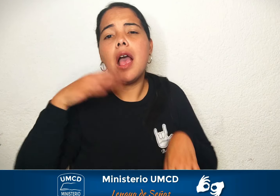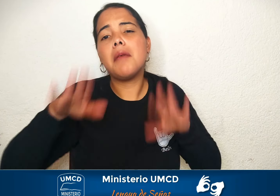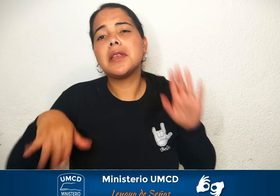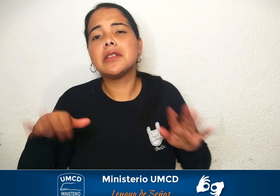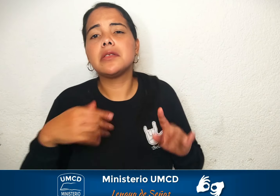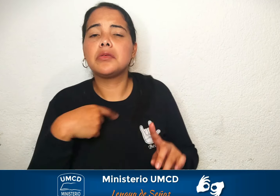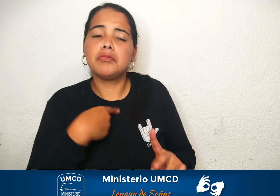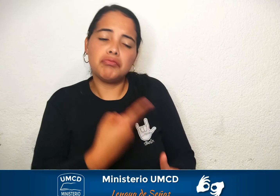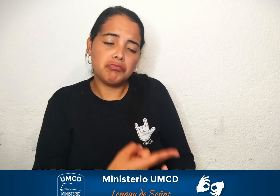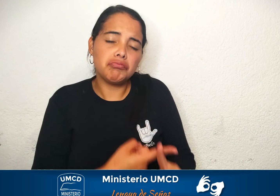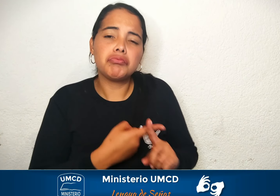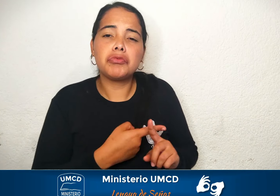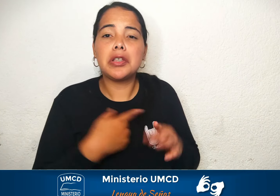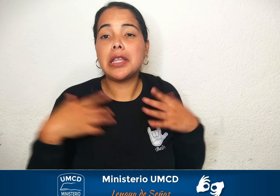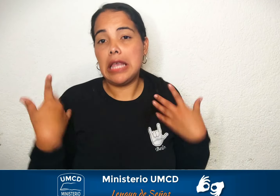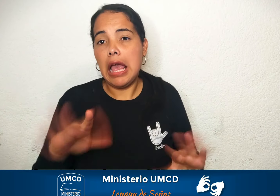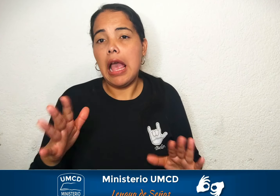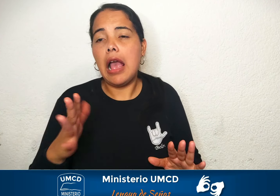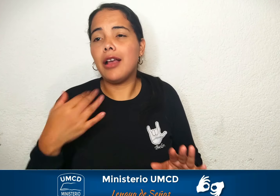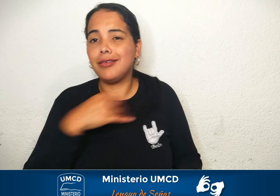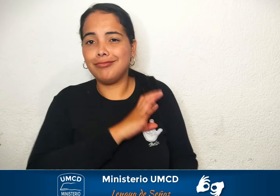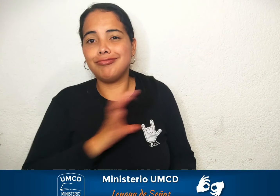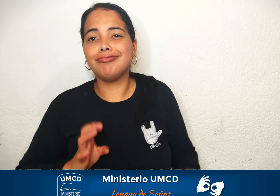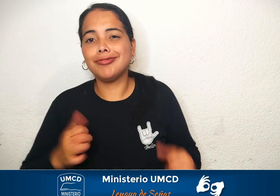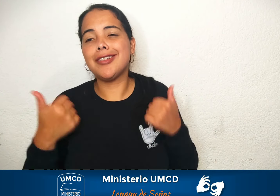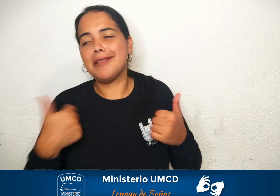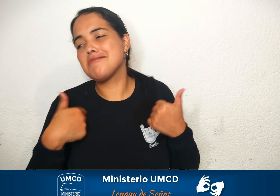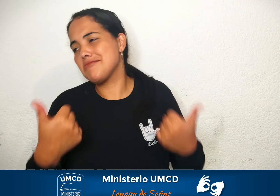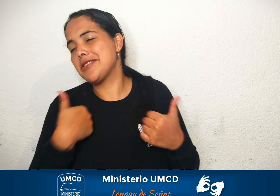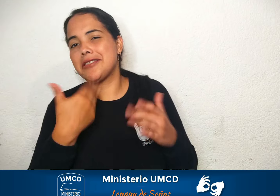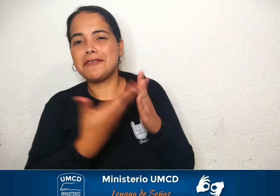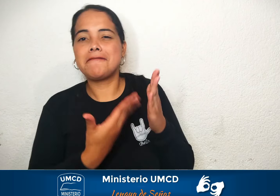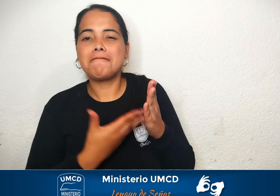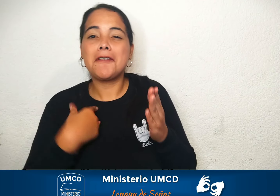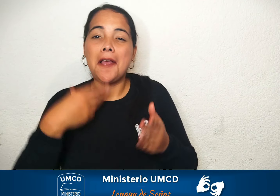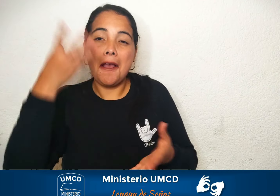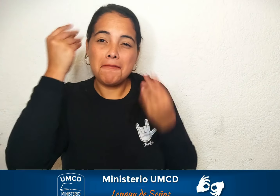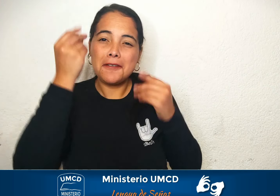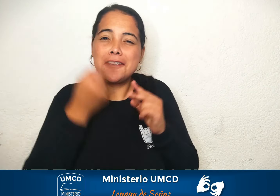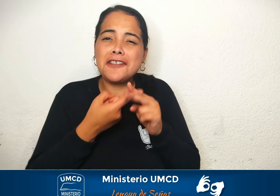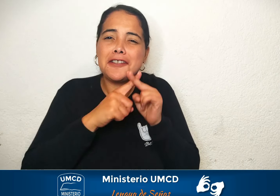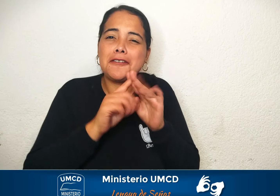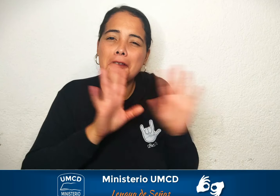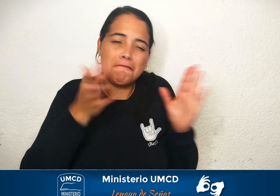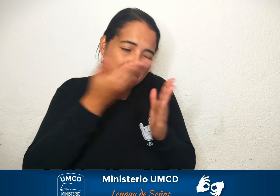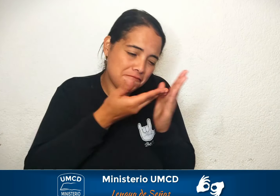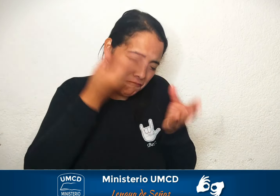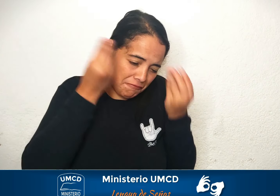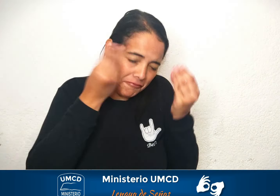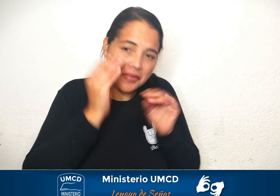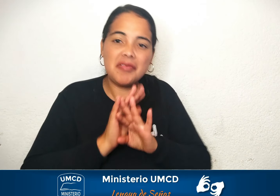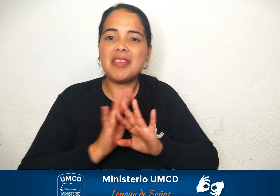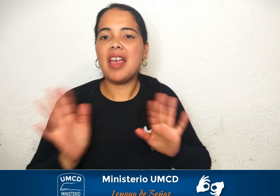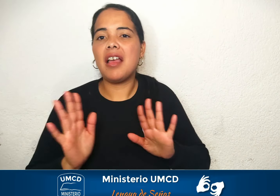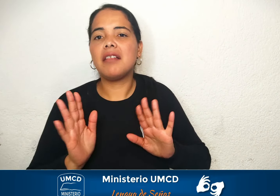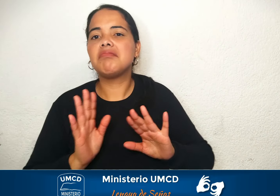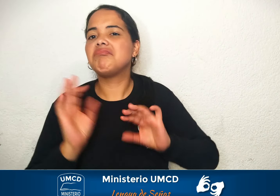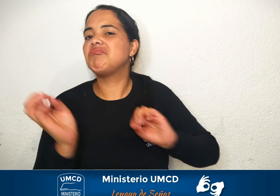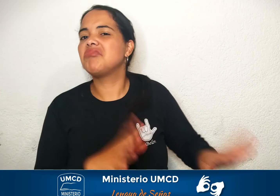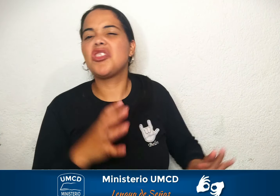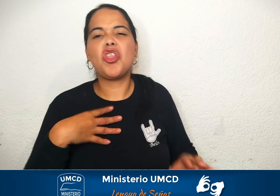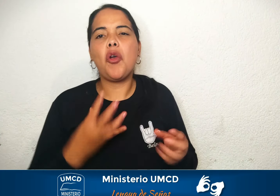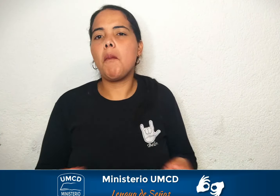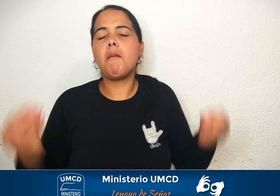constante. Muchos de los creyentes se han quedado en este proceso. Muchos lamentablemente no han